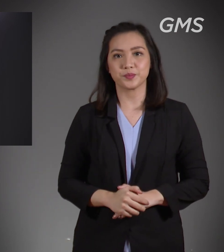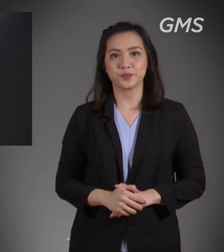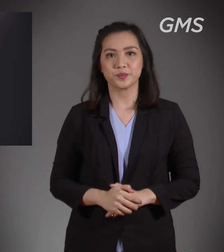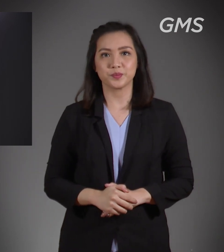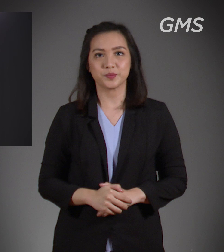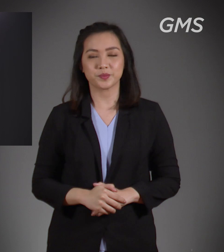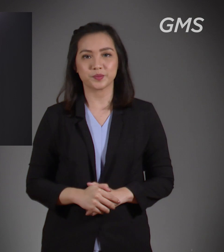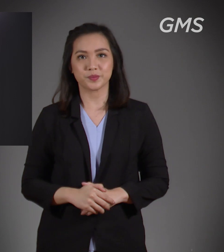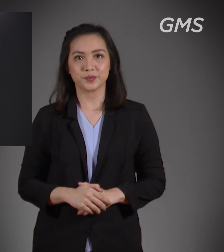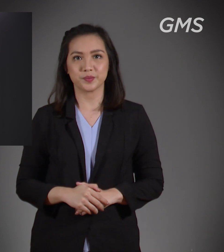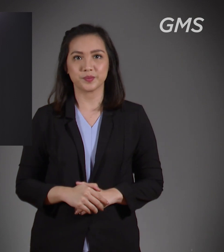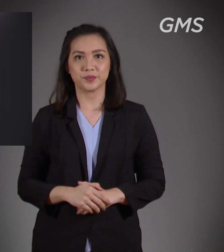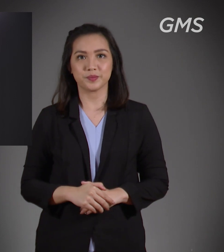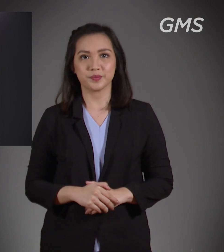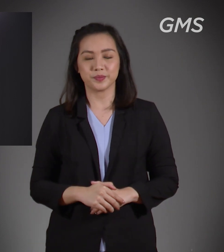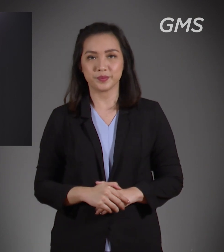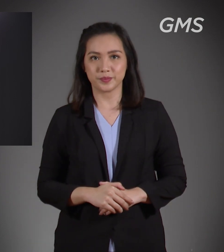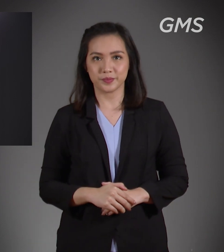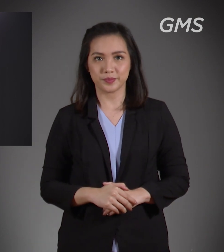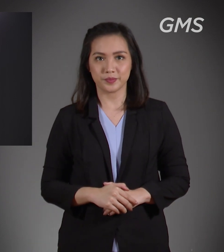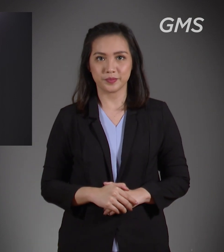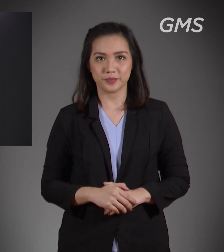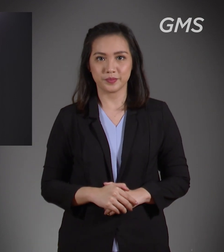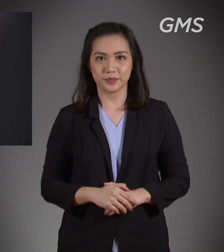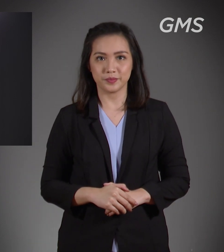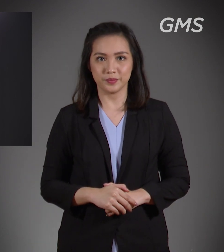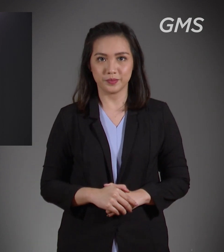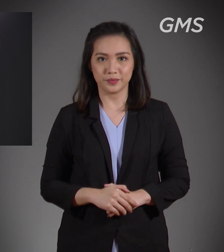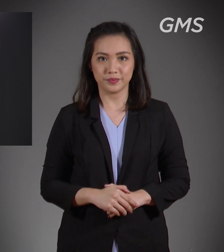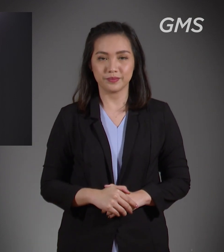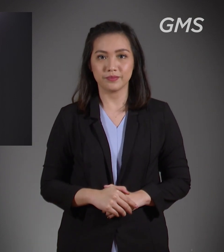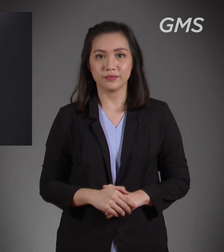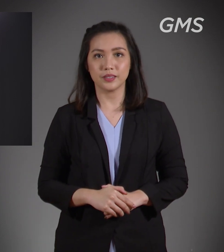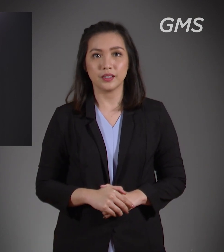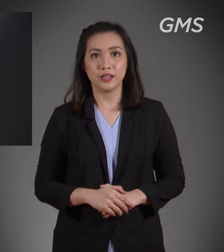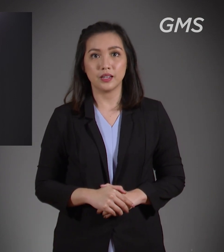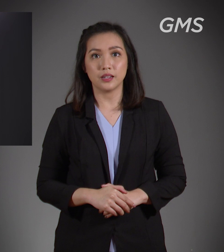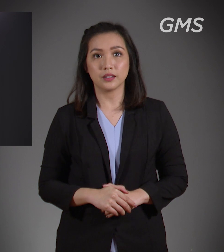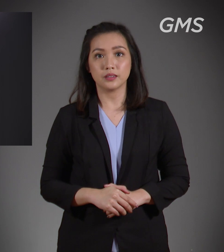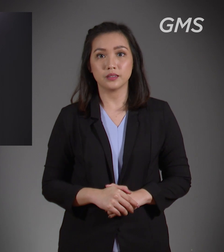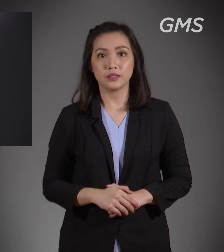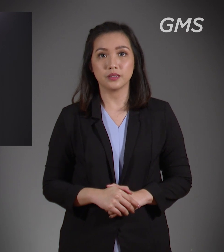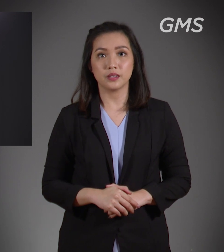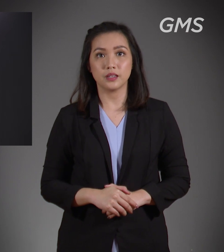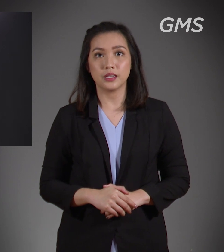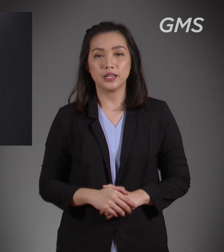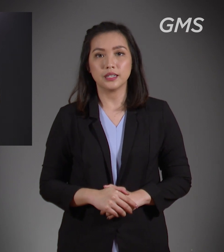ikut bersama dengan seorang raja yang bukan keturunan Daud. Ya, seperti ada dinasti